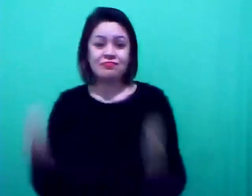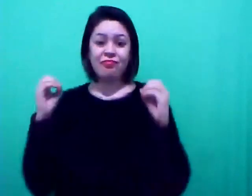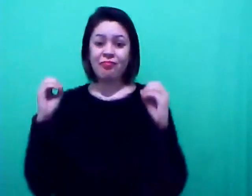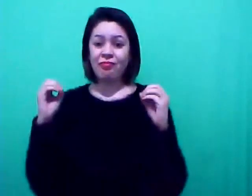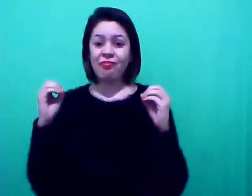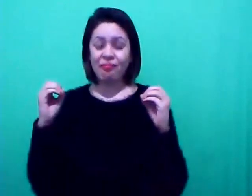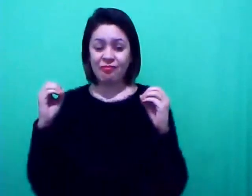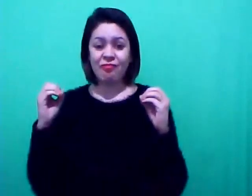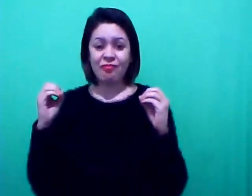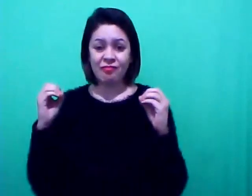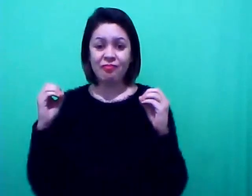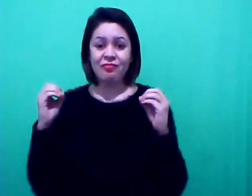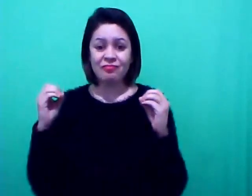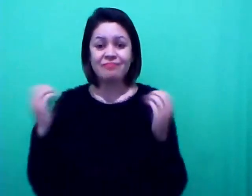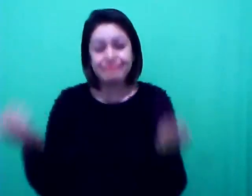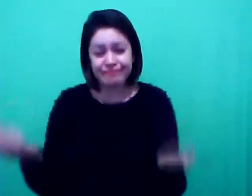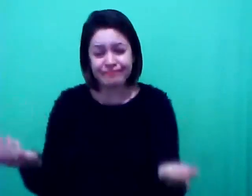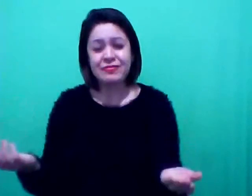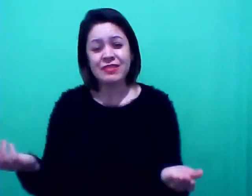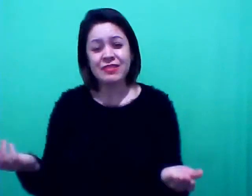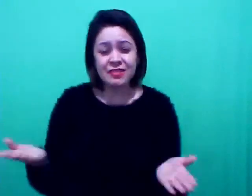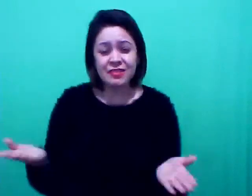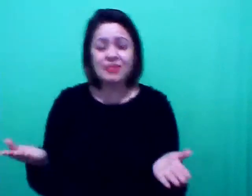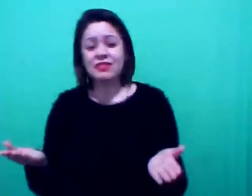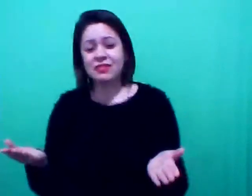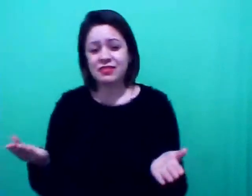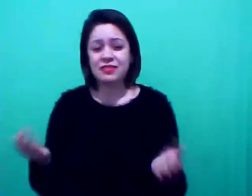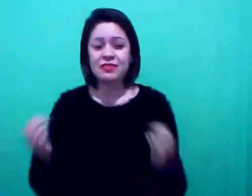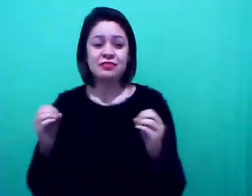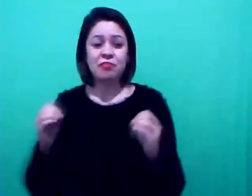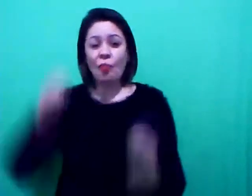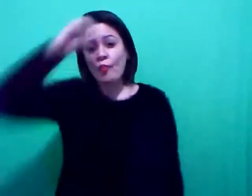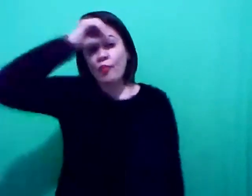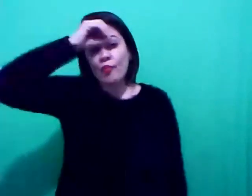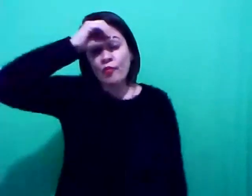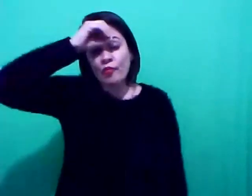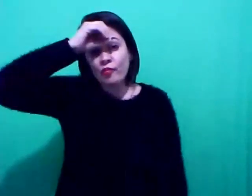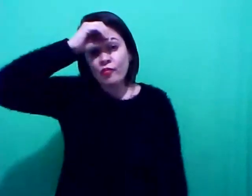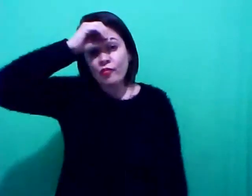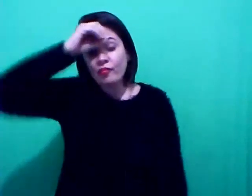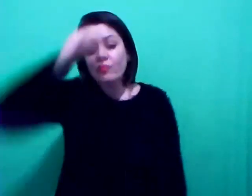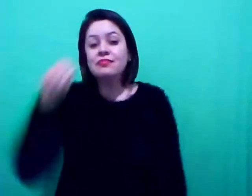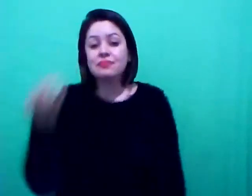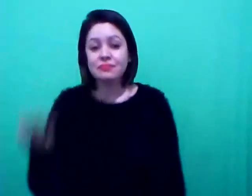e nem a outra? Então ele fica entre aquele intermediário, ele não entende nem o português, não entende a Libras, ele não entende nada